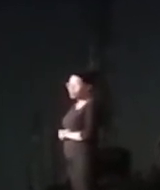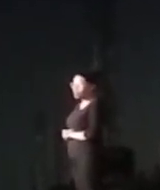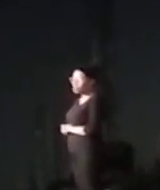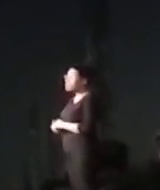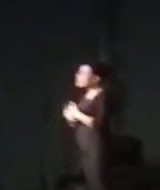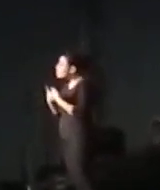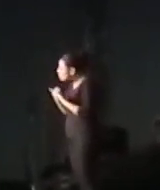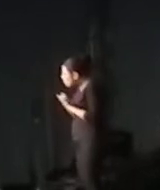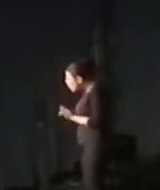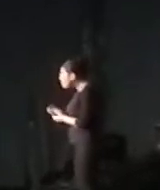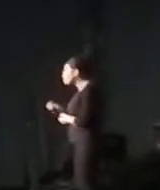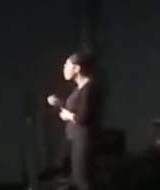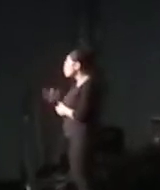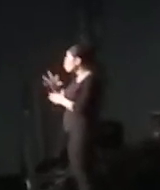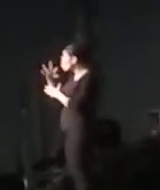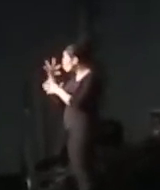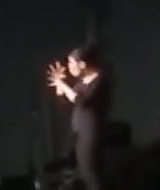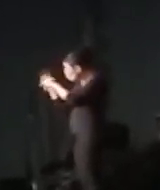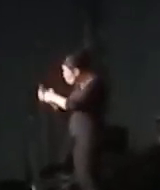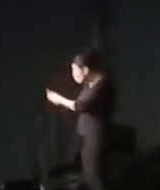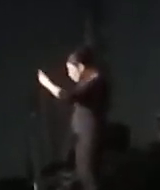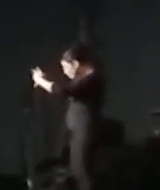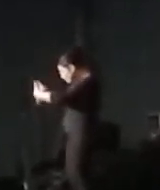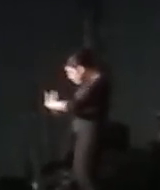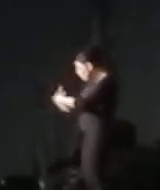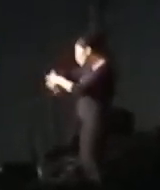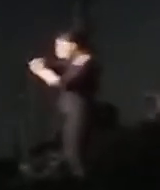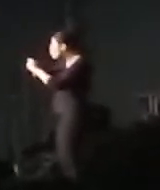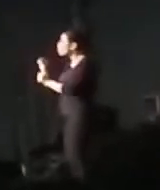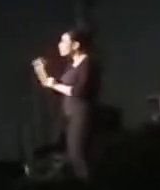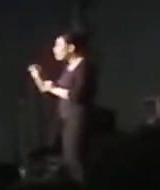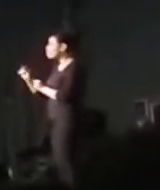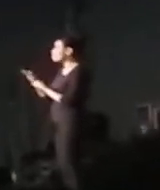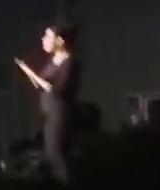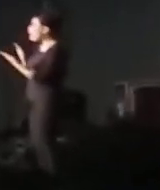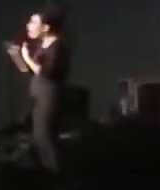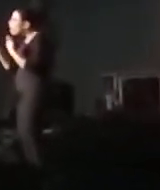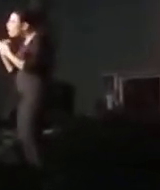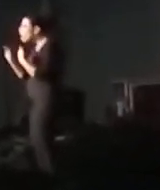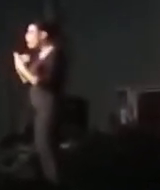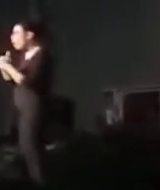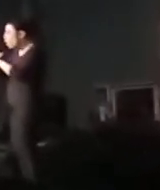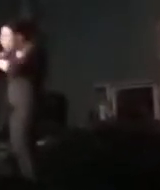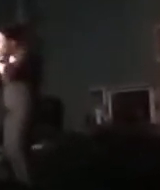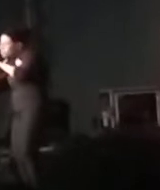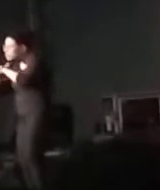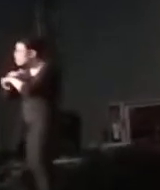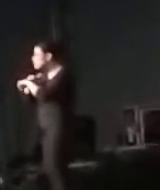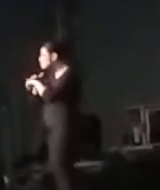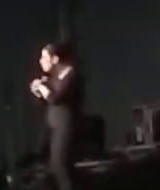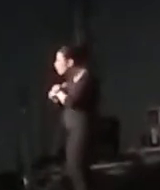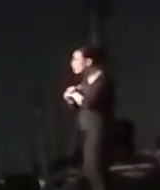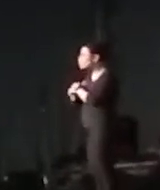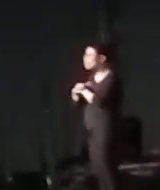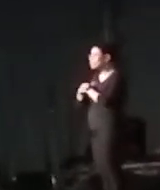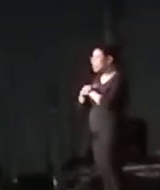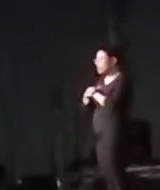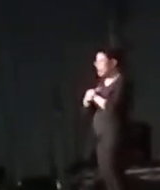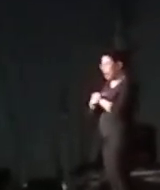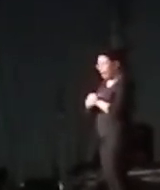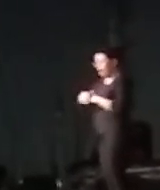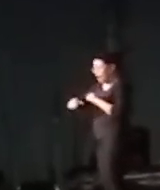E dentro de tudo isso, você acaba conversando muito, às vezes, com os acusados, com os assessores. Não pode.